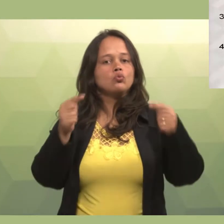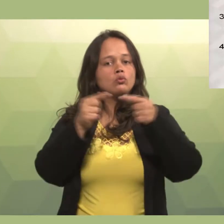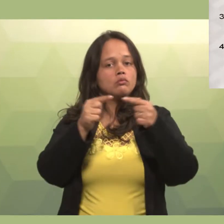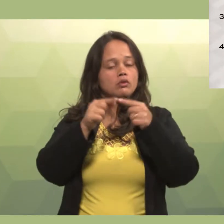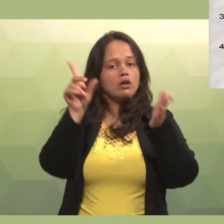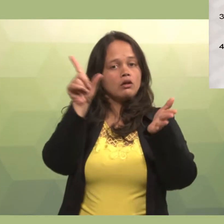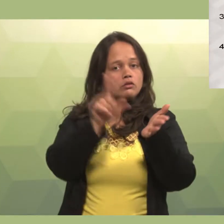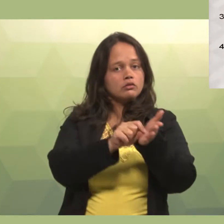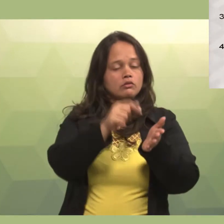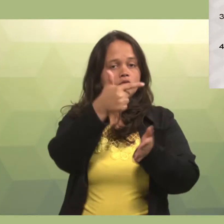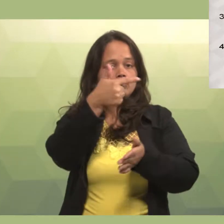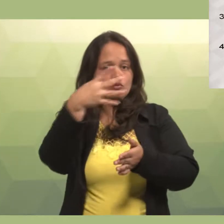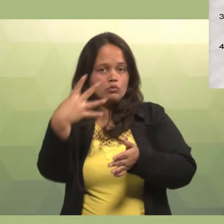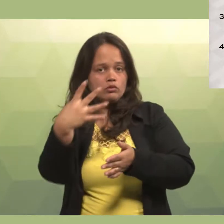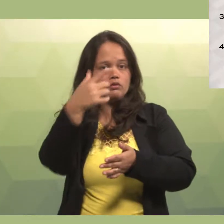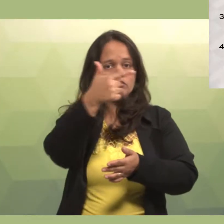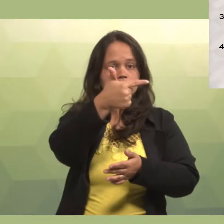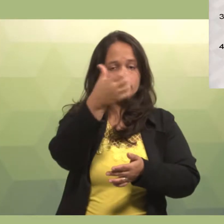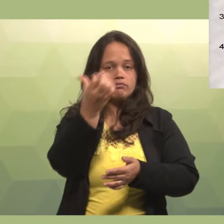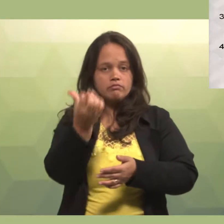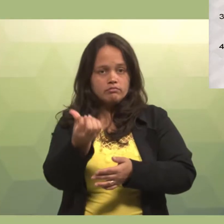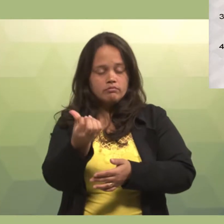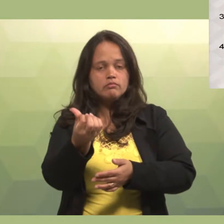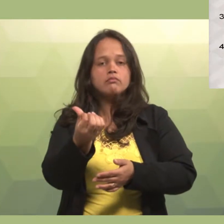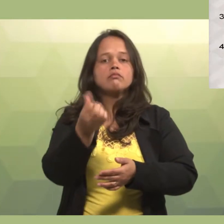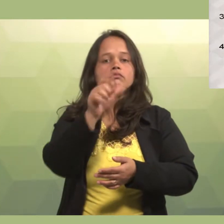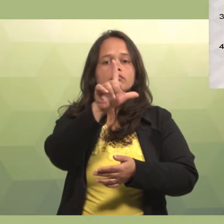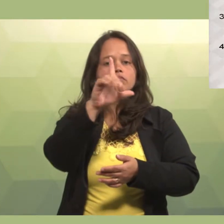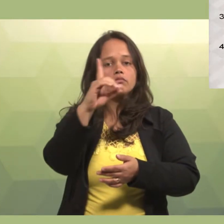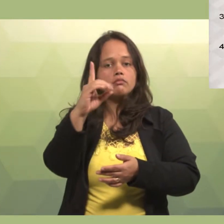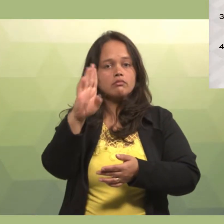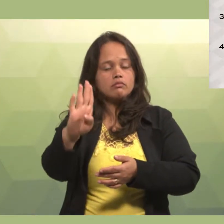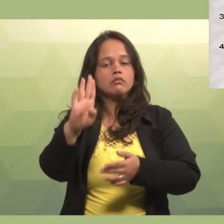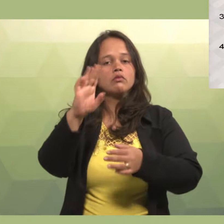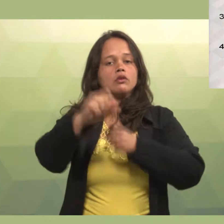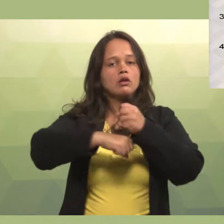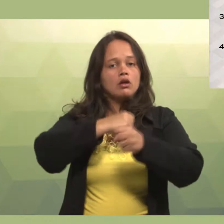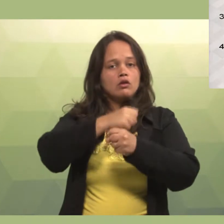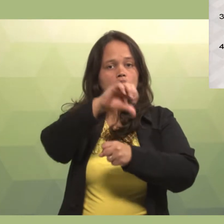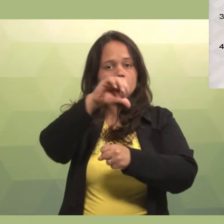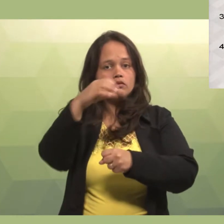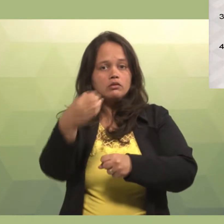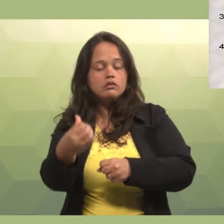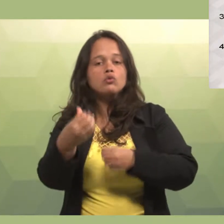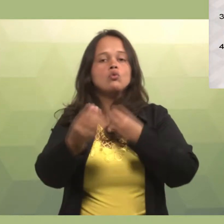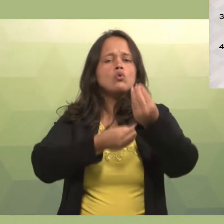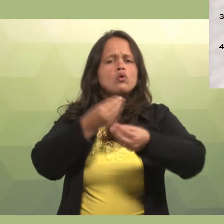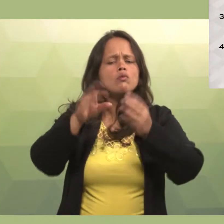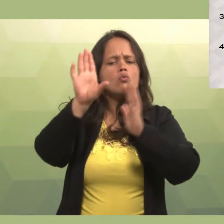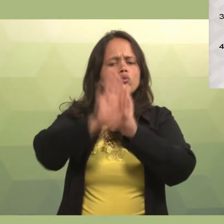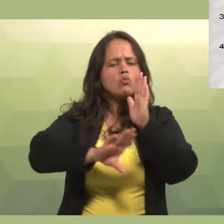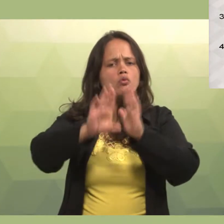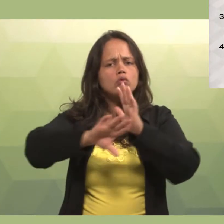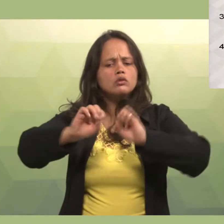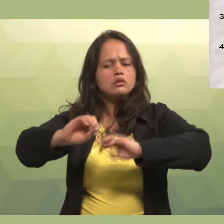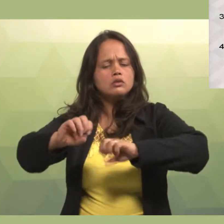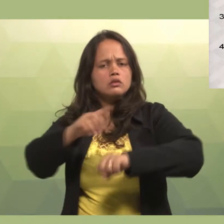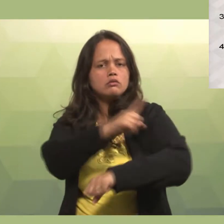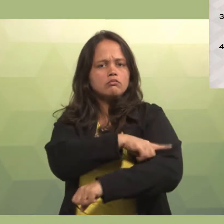e 26 da LDB de 96, como devem ser os currículos do ensino fundamental e ensino